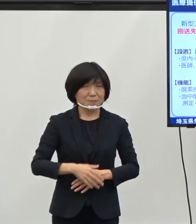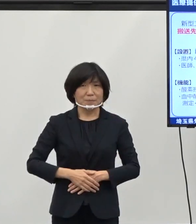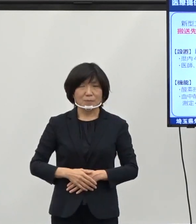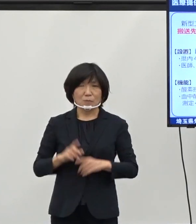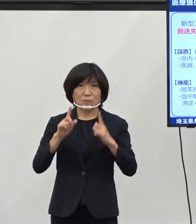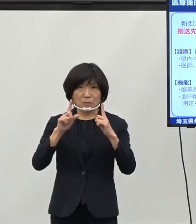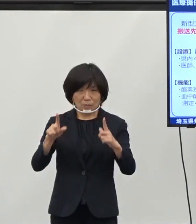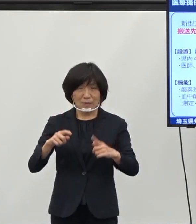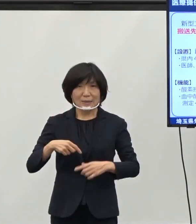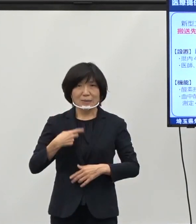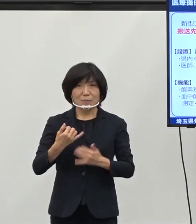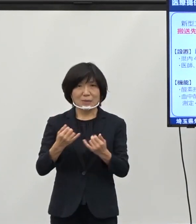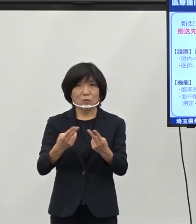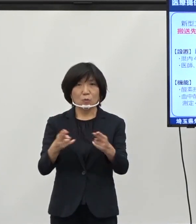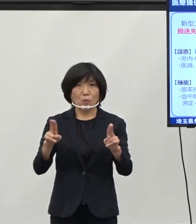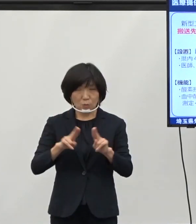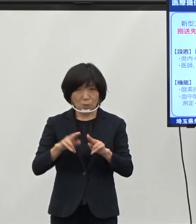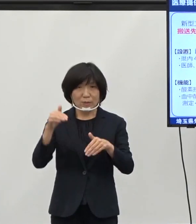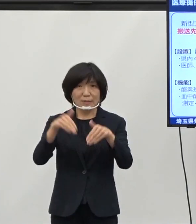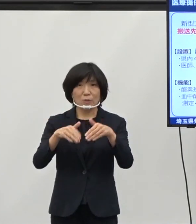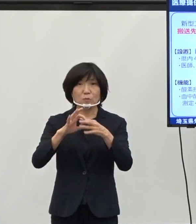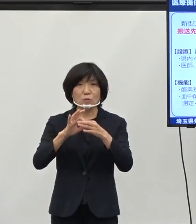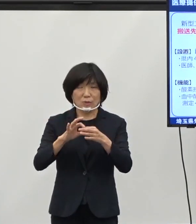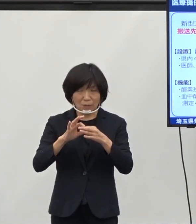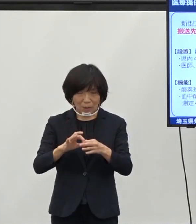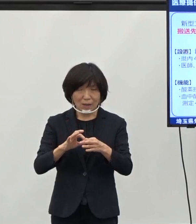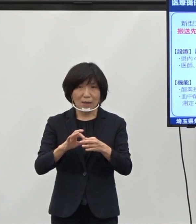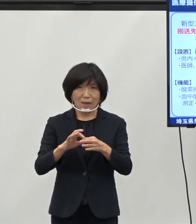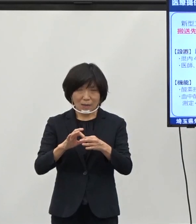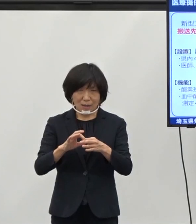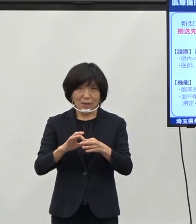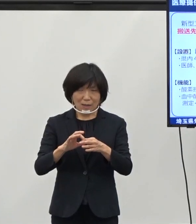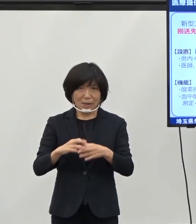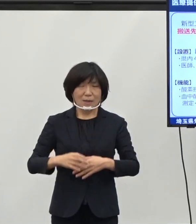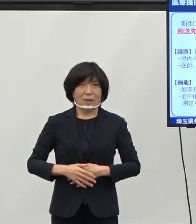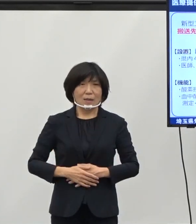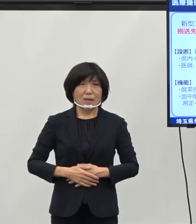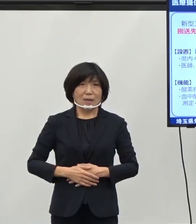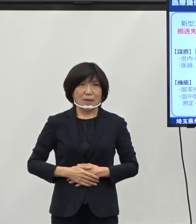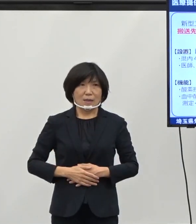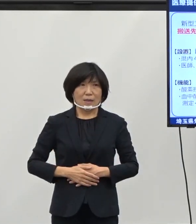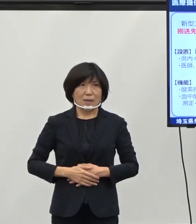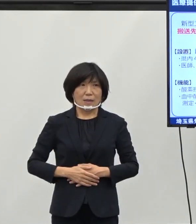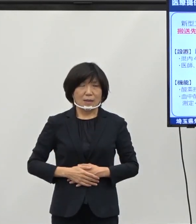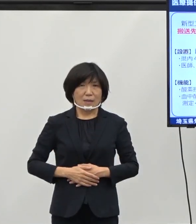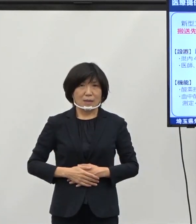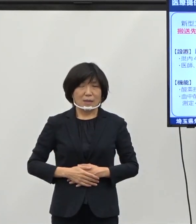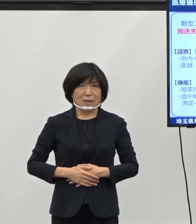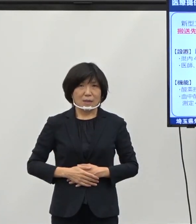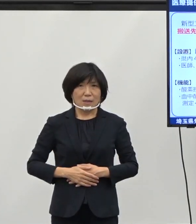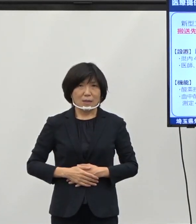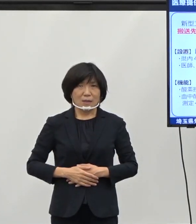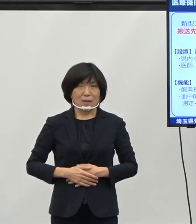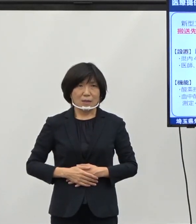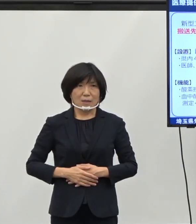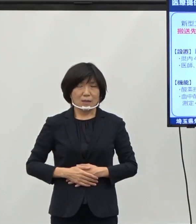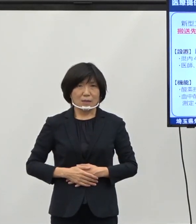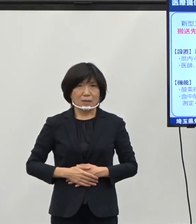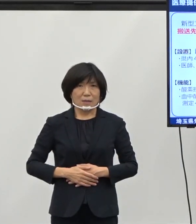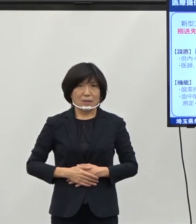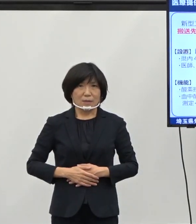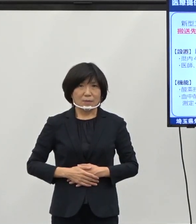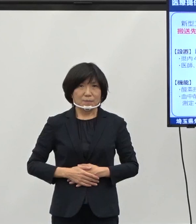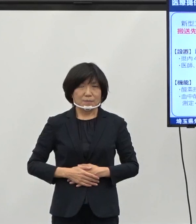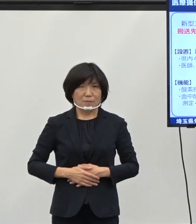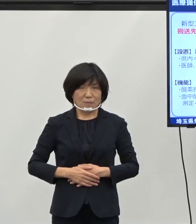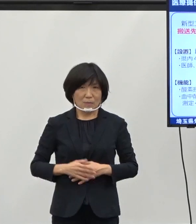自民党の総裁選についてはご指摘のとおり、まあ、その前に選挙がない限りにおいては直ちにそれが